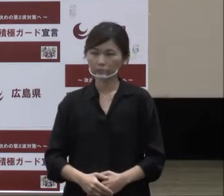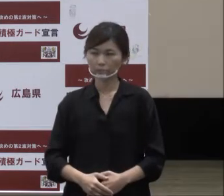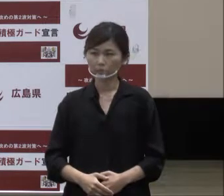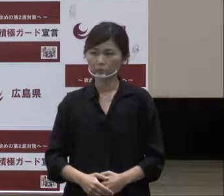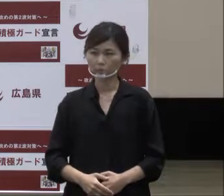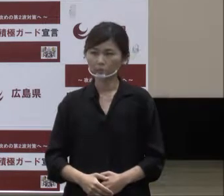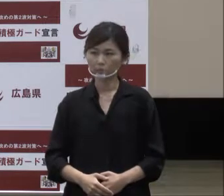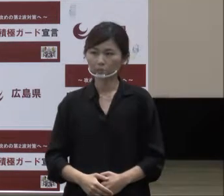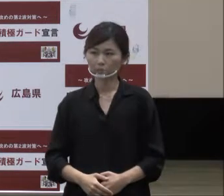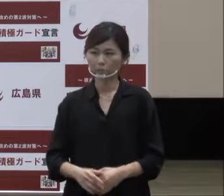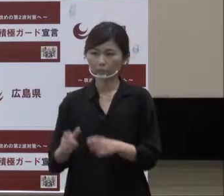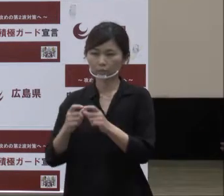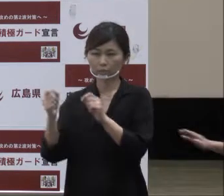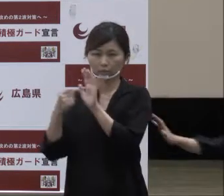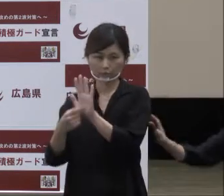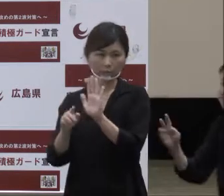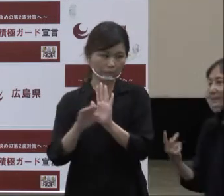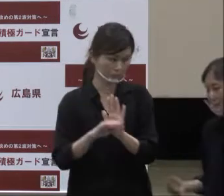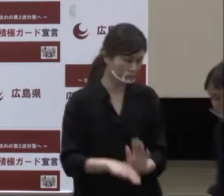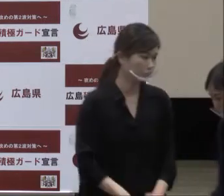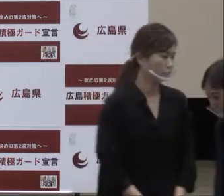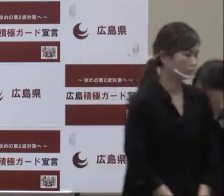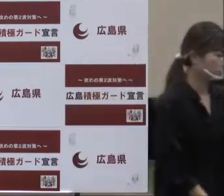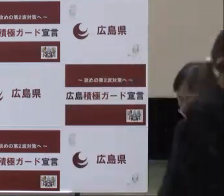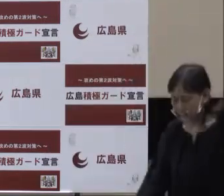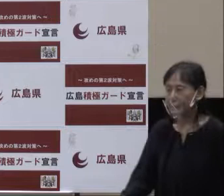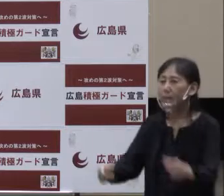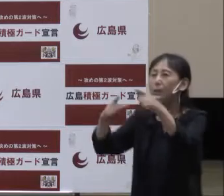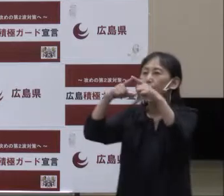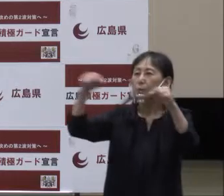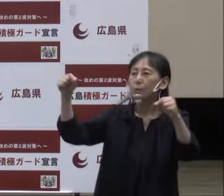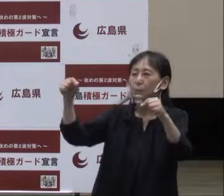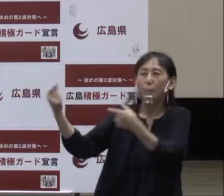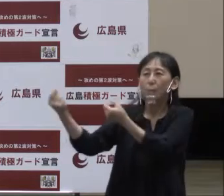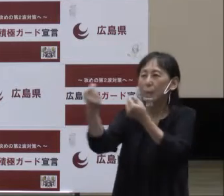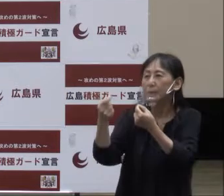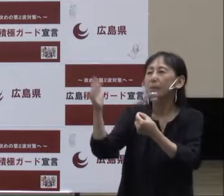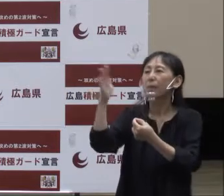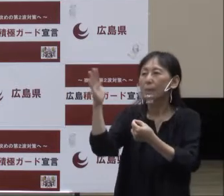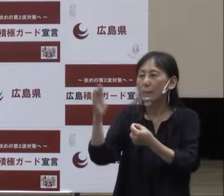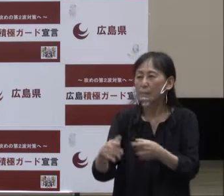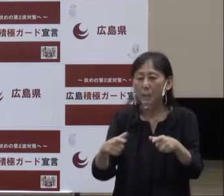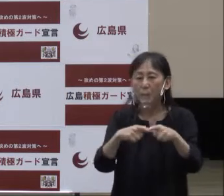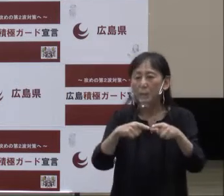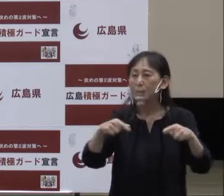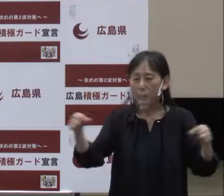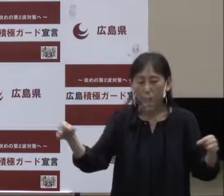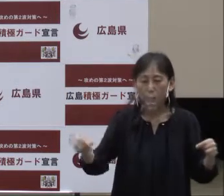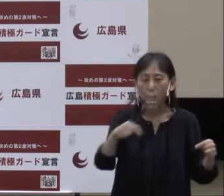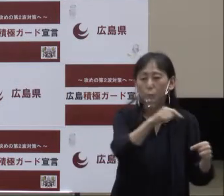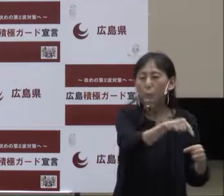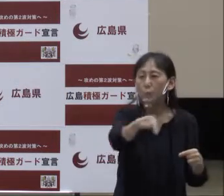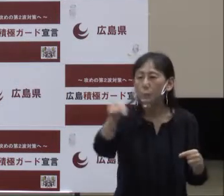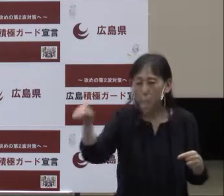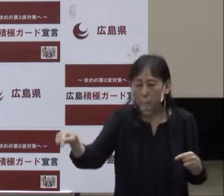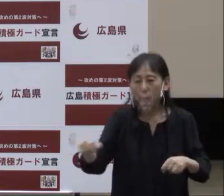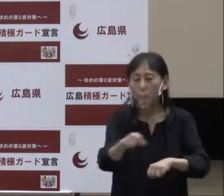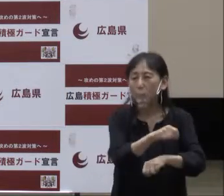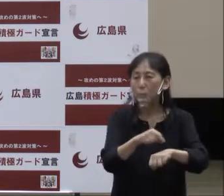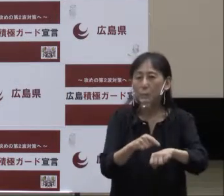国の示している項目を言った一つになるわけではなくて、現続で選んでいくというものもあるけれども、この中